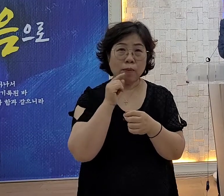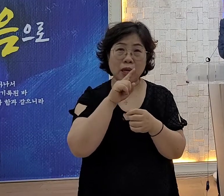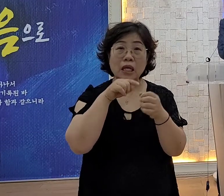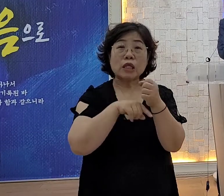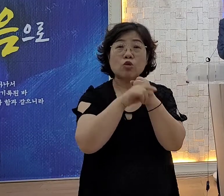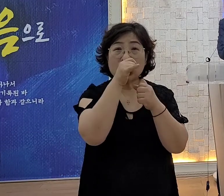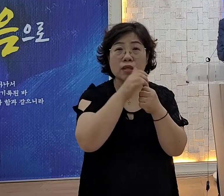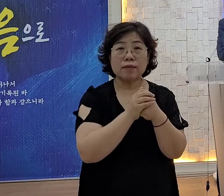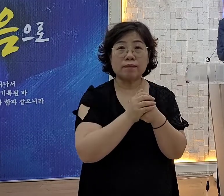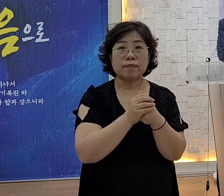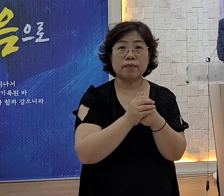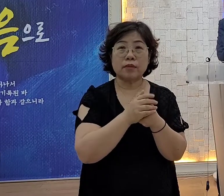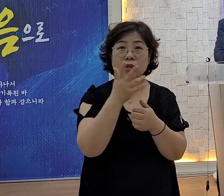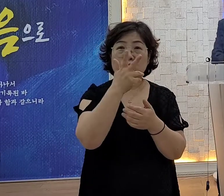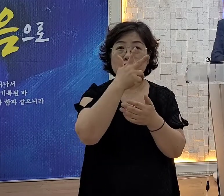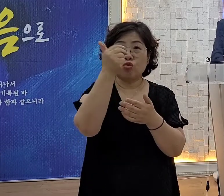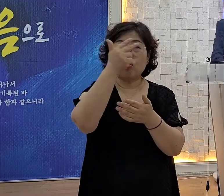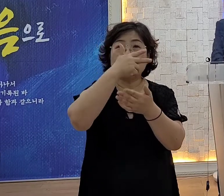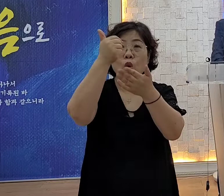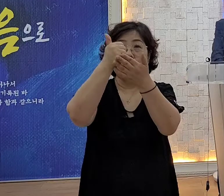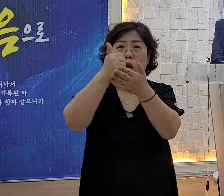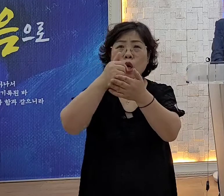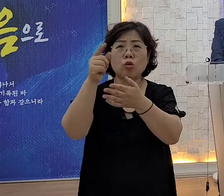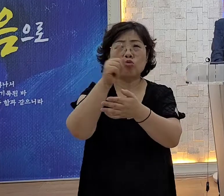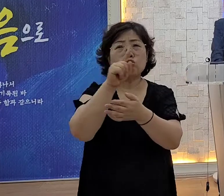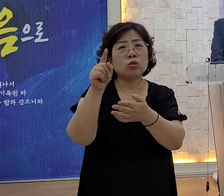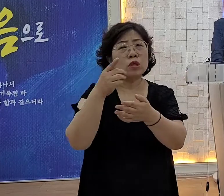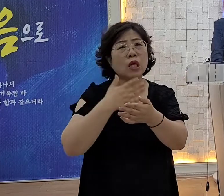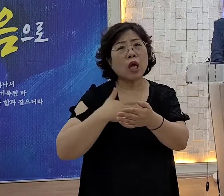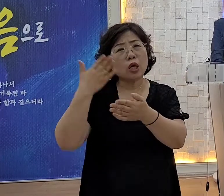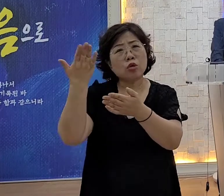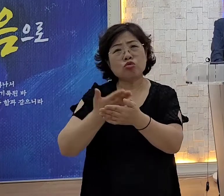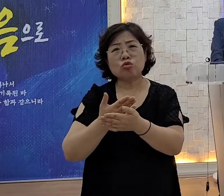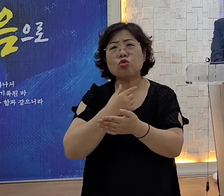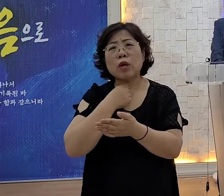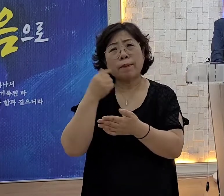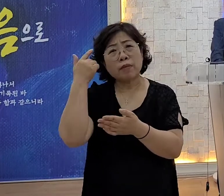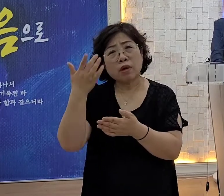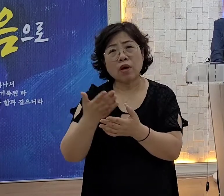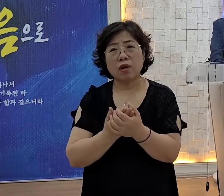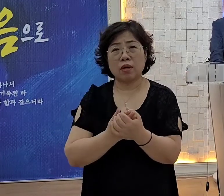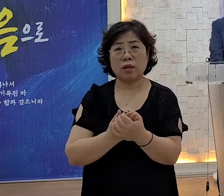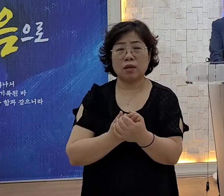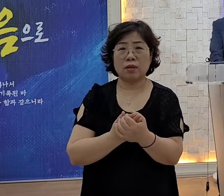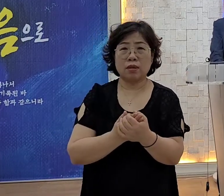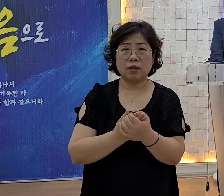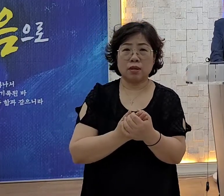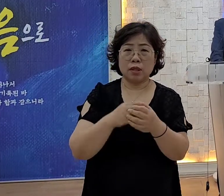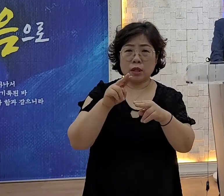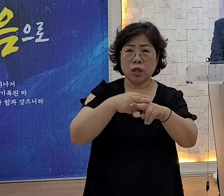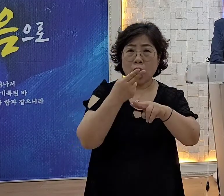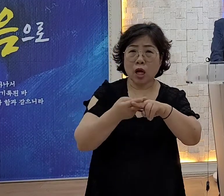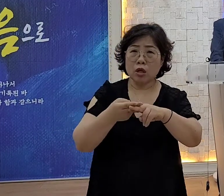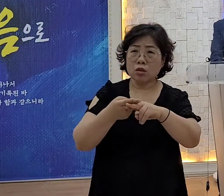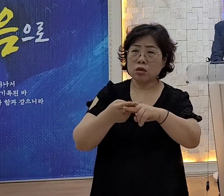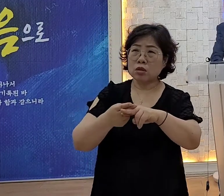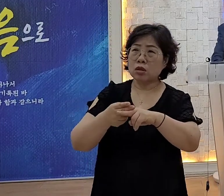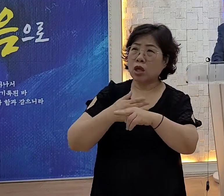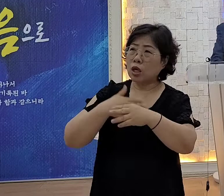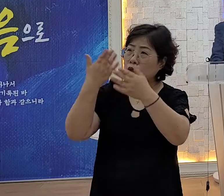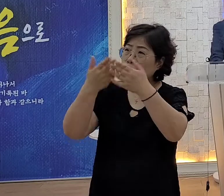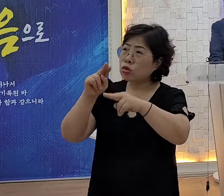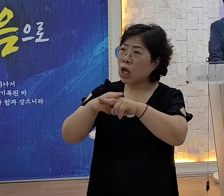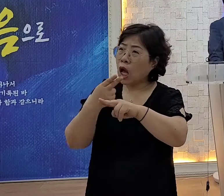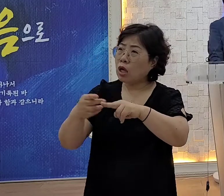읽어볼게요. 주 여호와여 무엇을 내게 주시려 하나이까? 아까 상급이라 했잖아요. 상급.